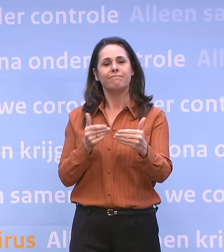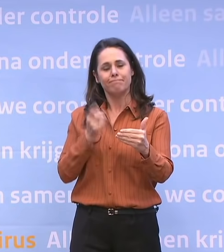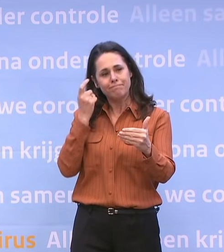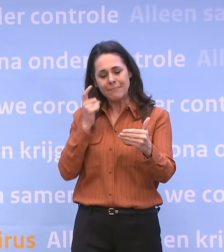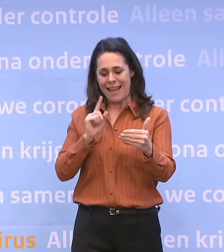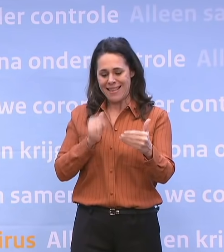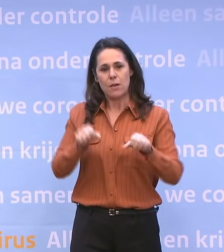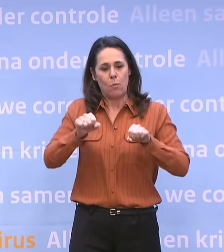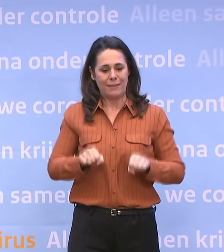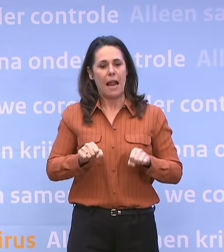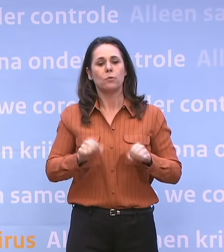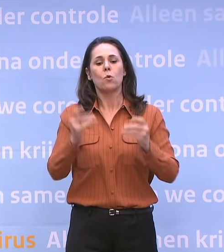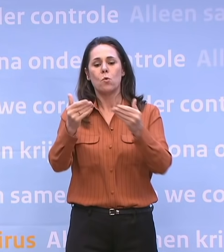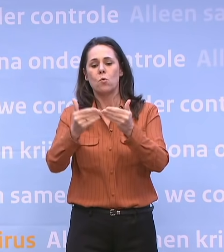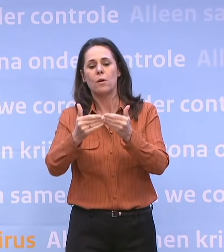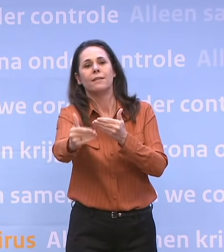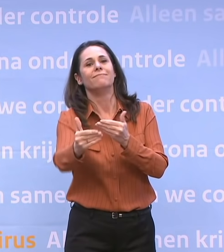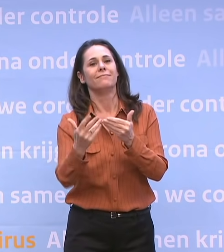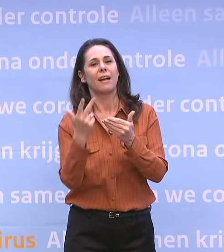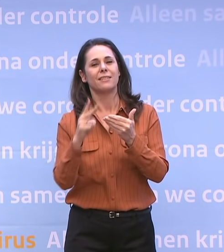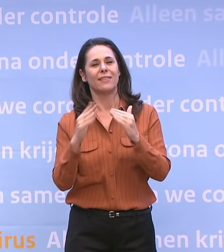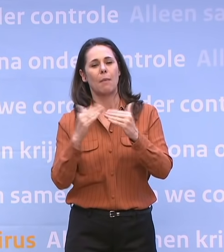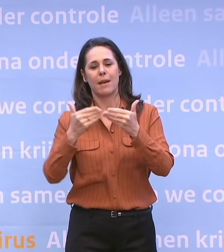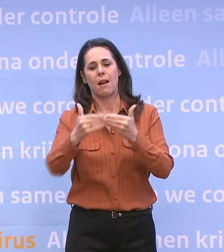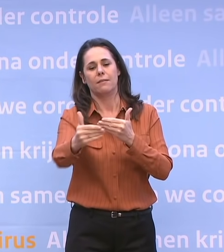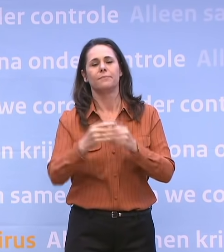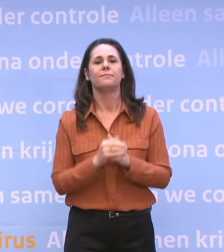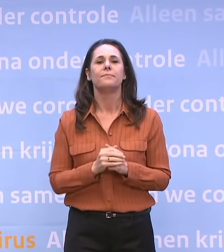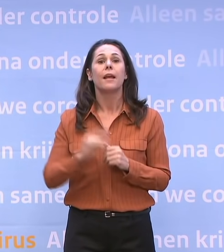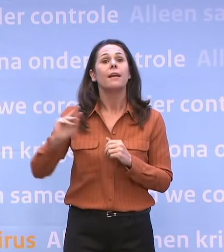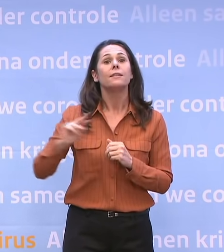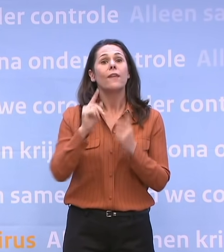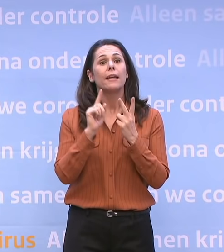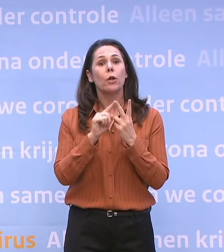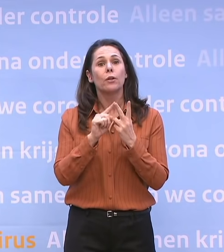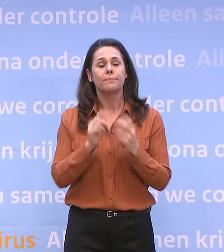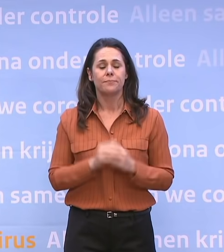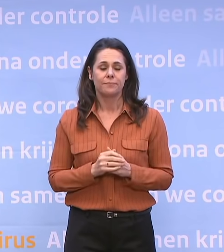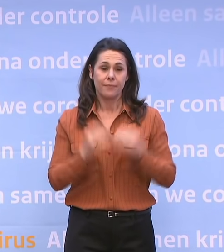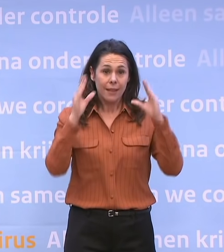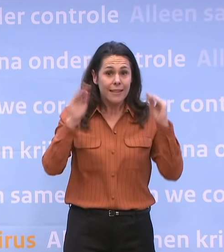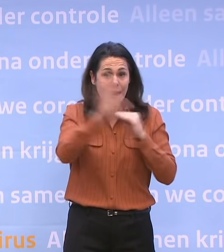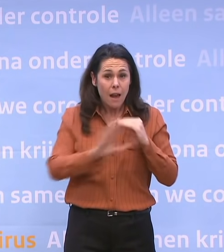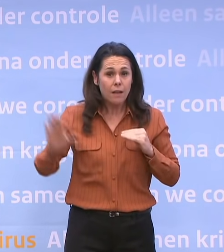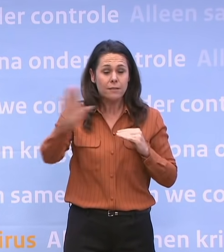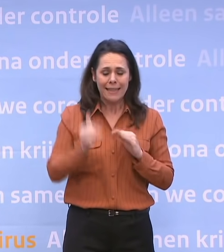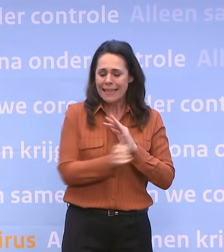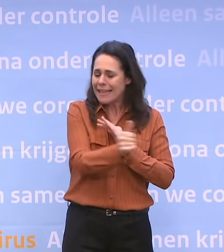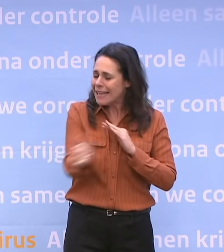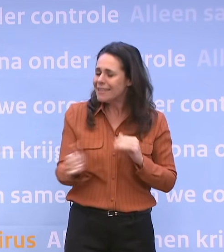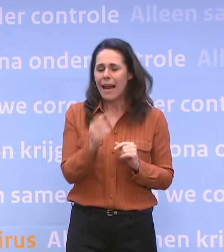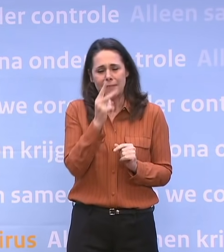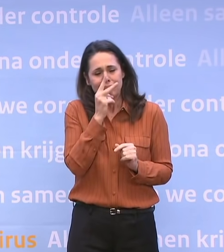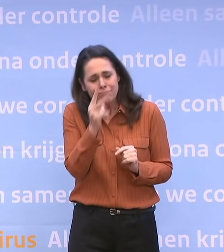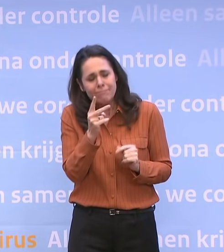na 28 april. Ten tweede. Iedereen ziet in Nederland dat we ons heel goed aan de